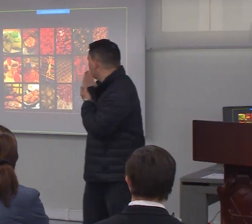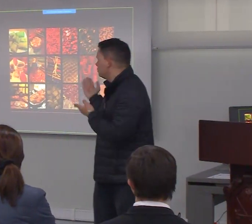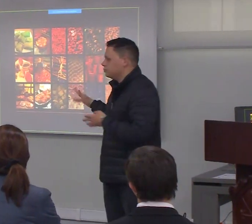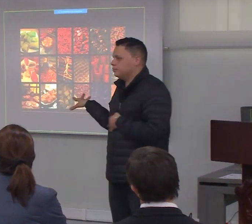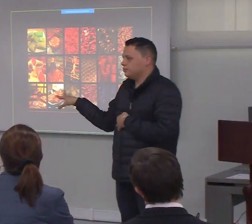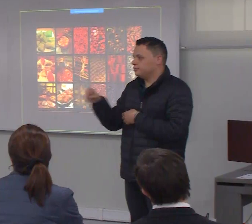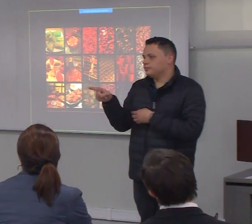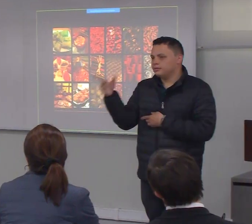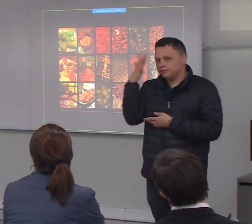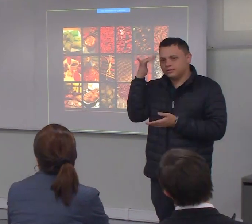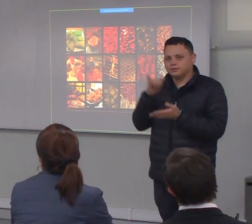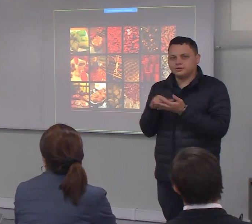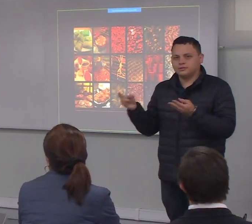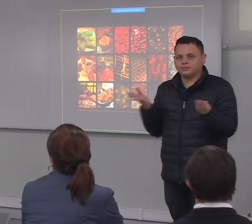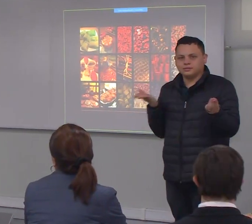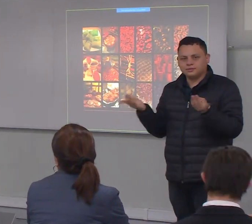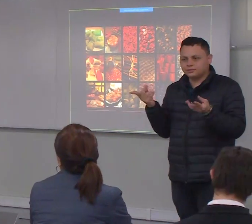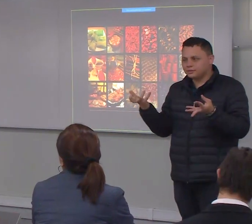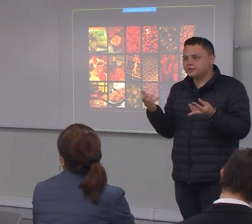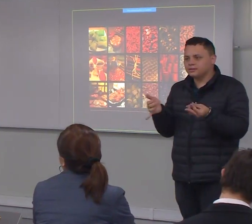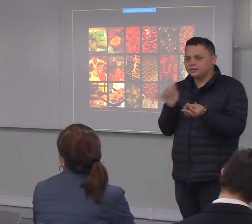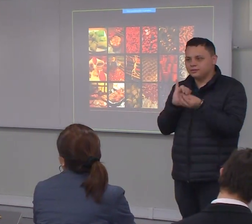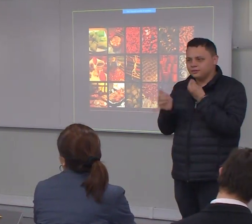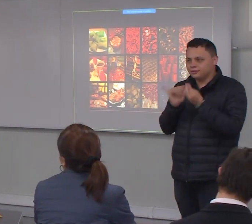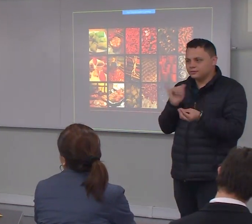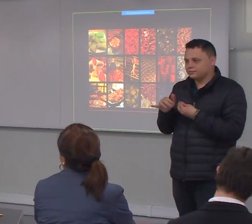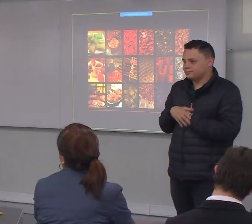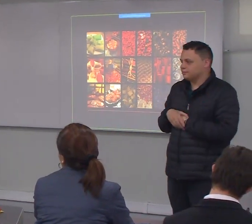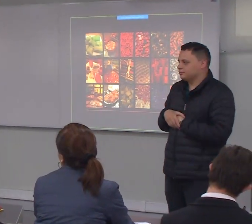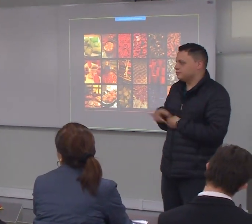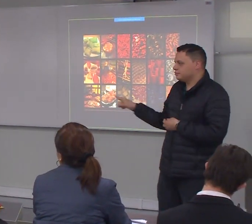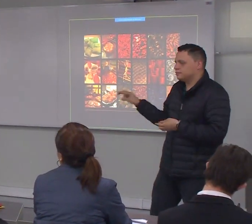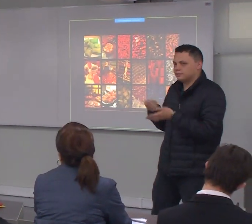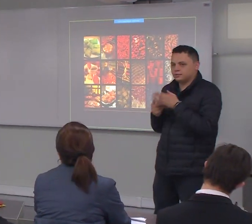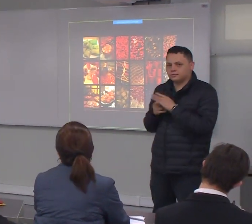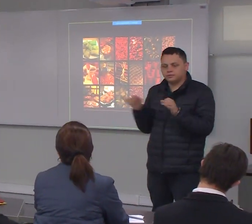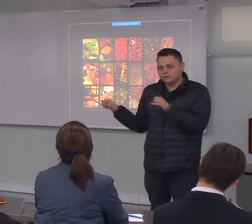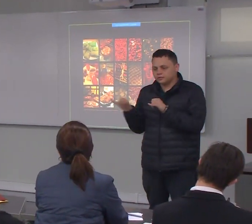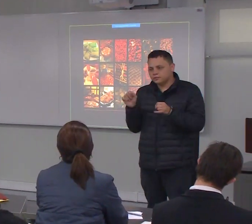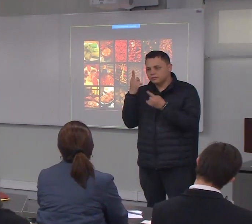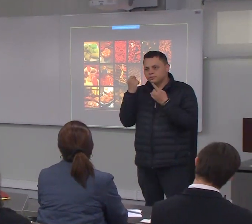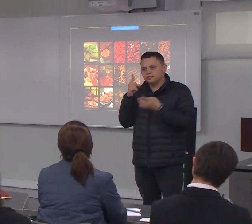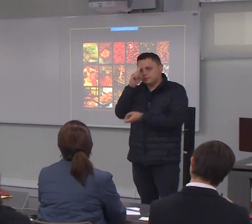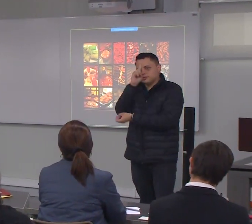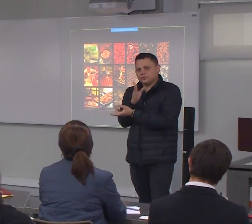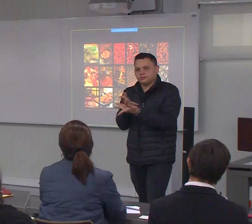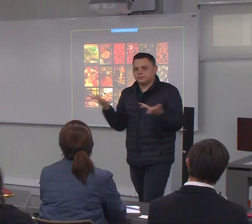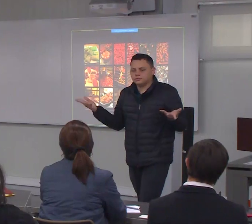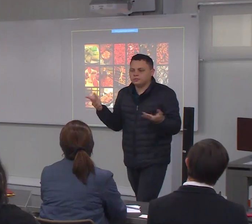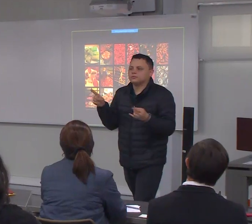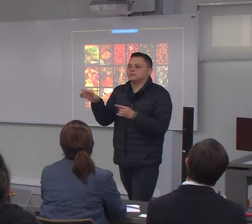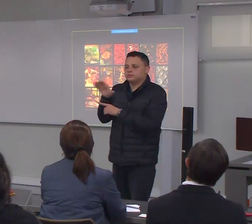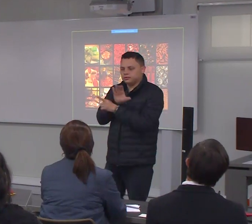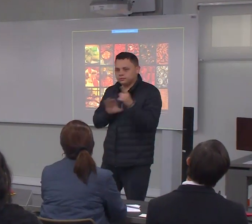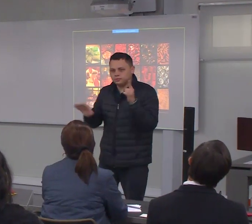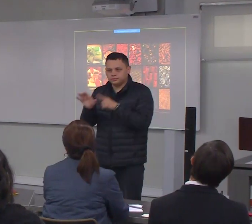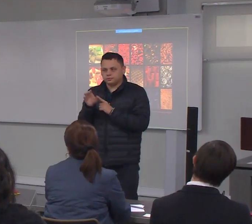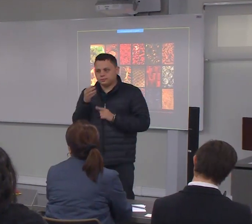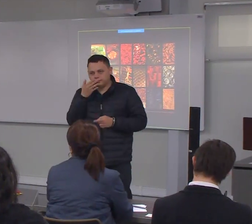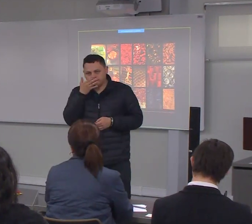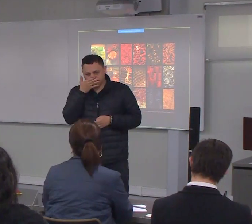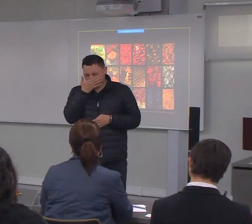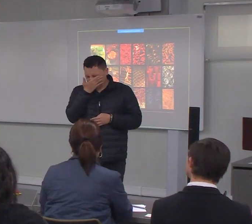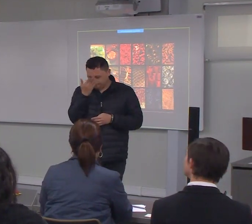para todos porque eso es lo que nosotros entendemos como diversidad o sea la cultura la danza la